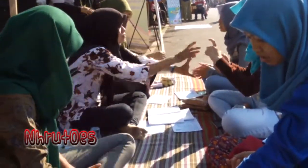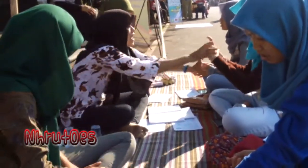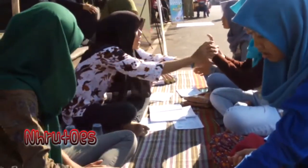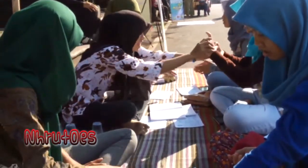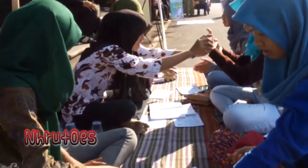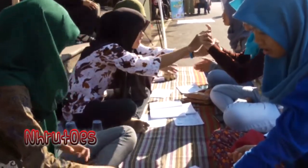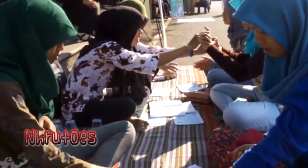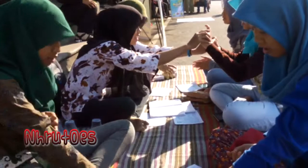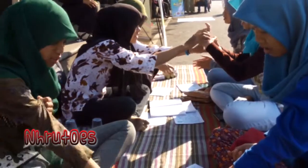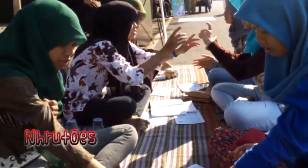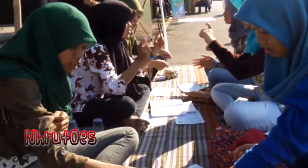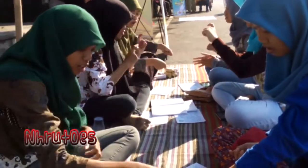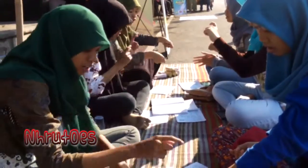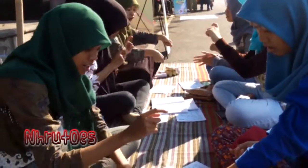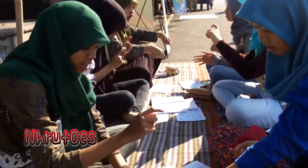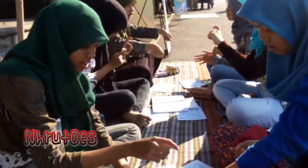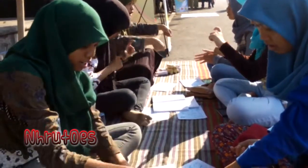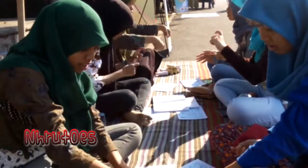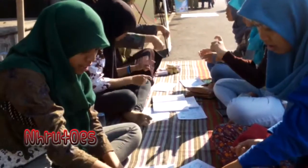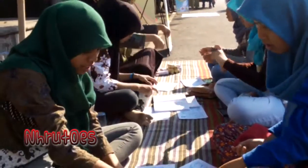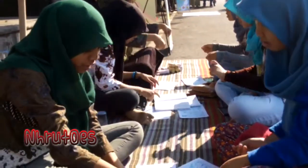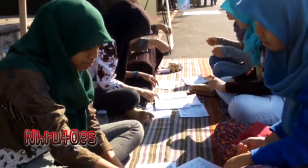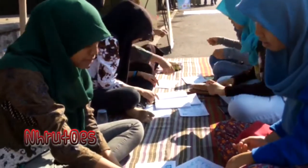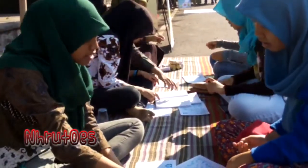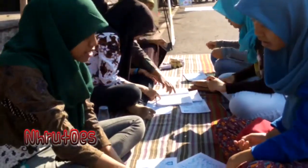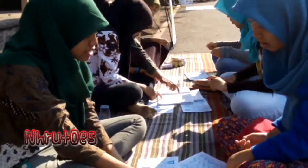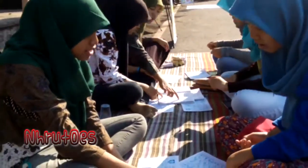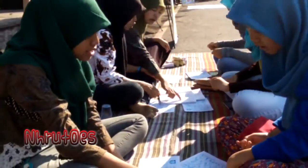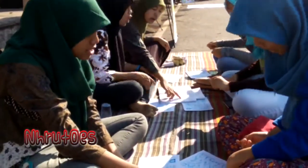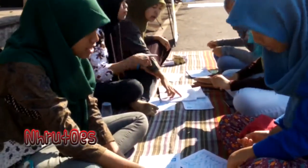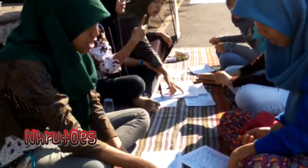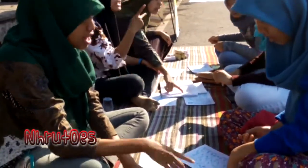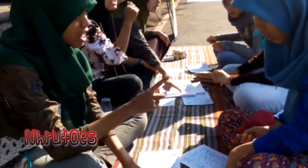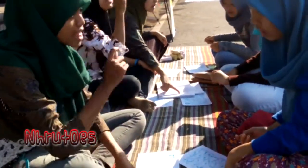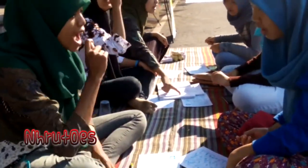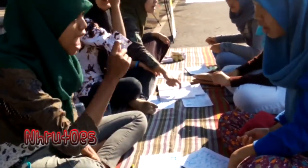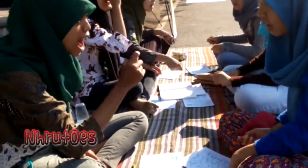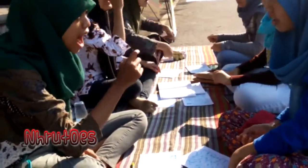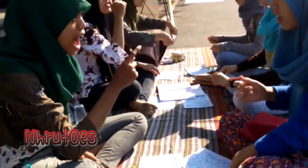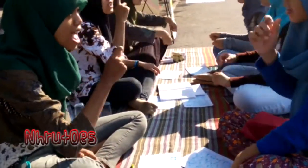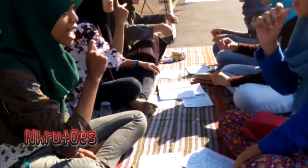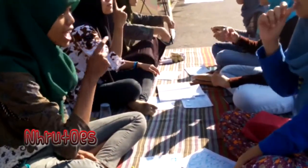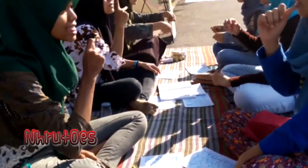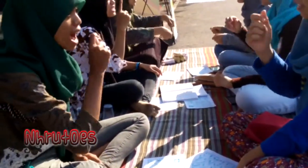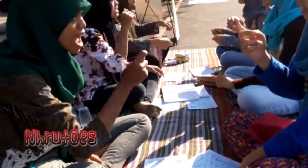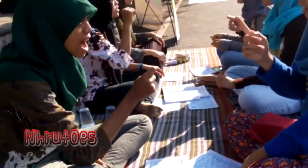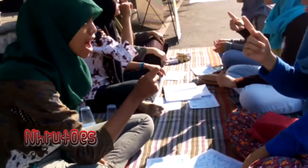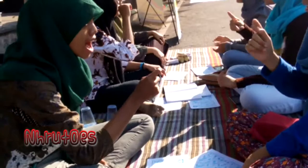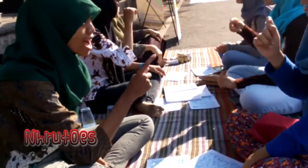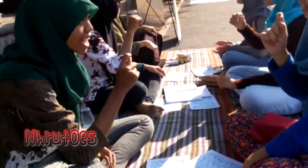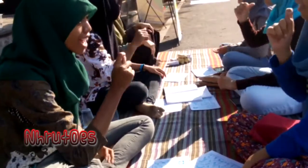itu tidak nutup-nutupi. Kita siap menyupport teman-teman di Fabel yang masih disembunyikan di kamar. Oke, terima kasih Mas Kris atas